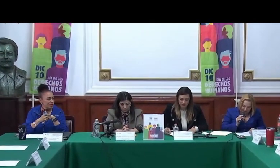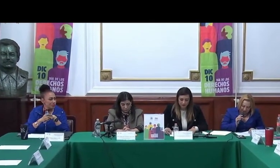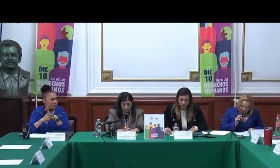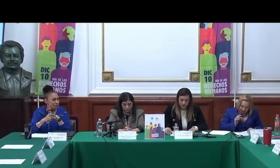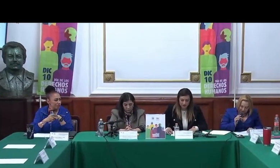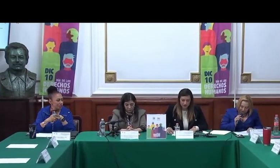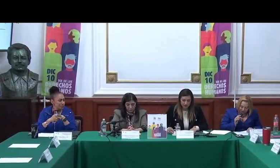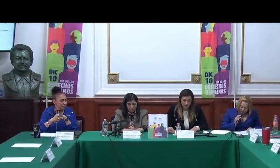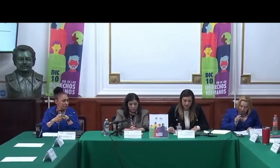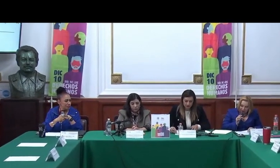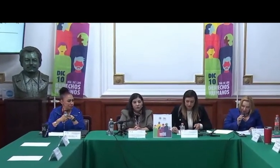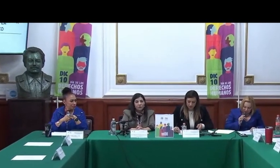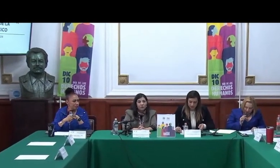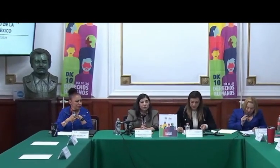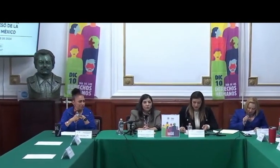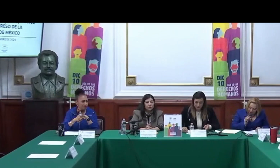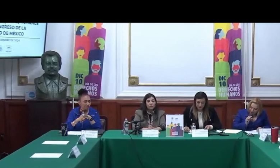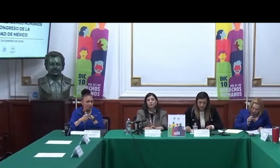Barragán Sánchez.